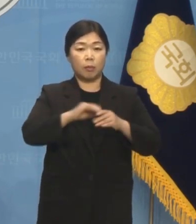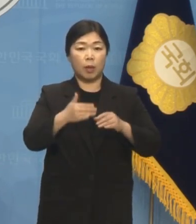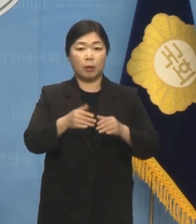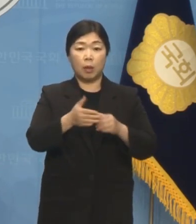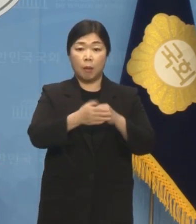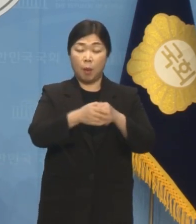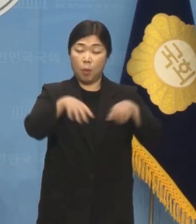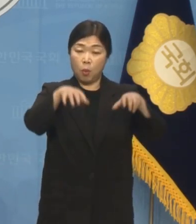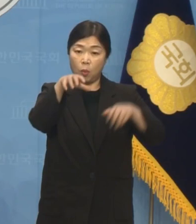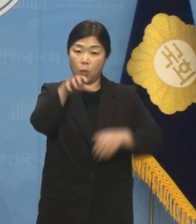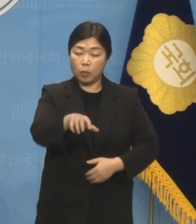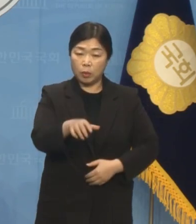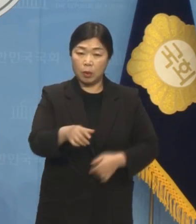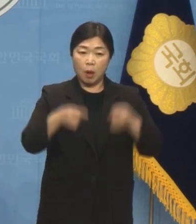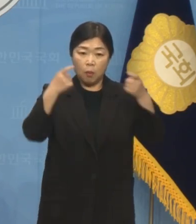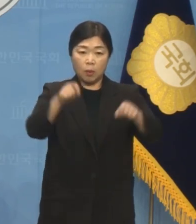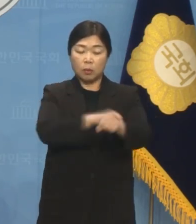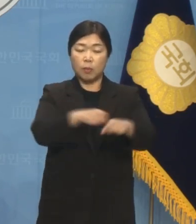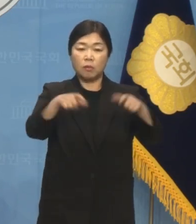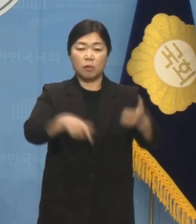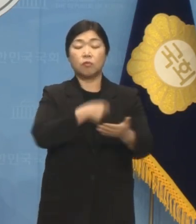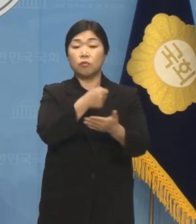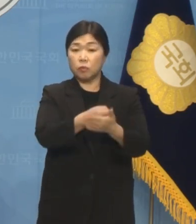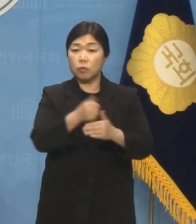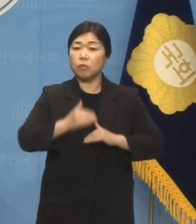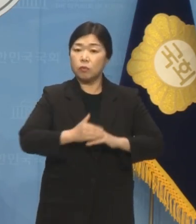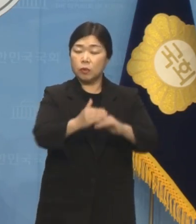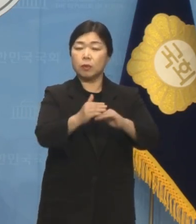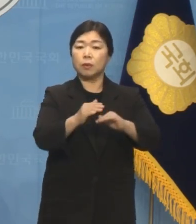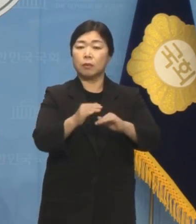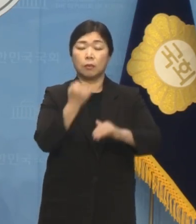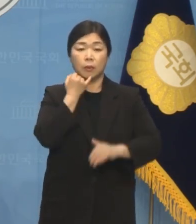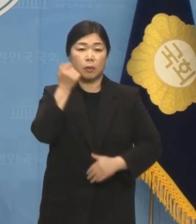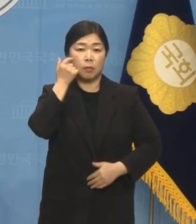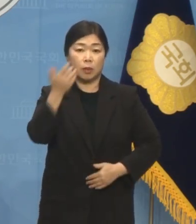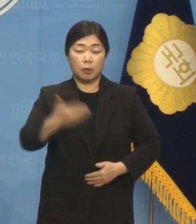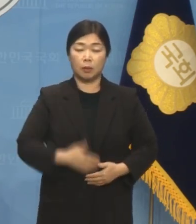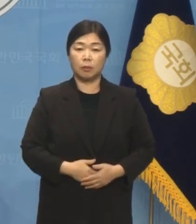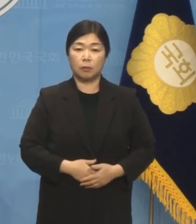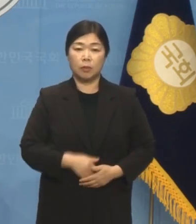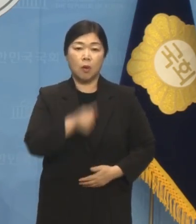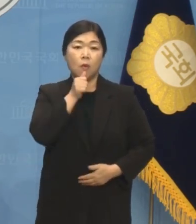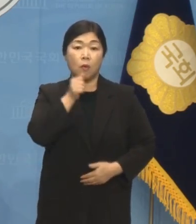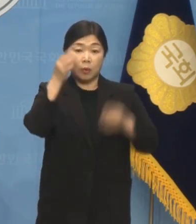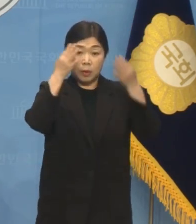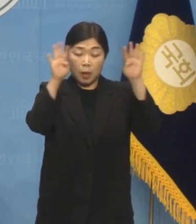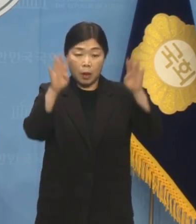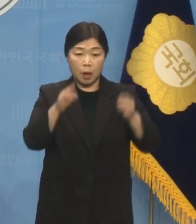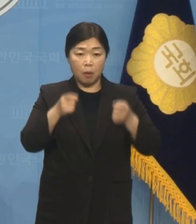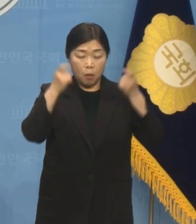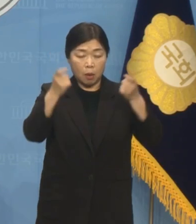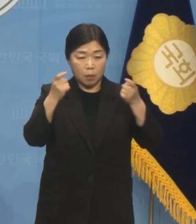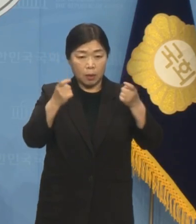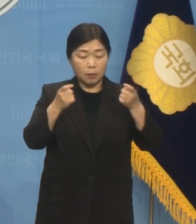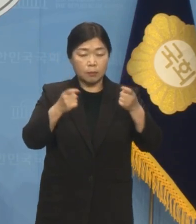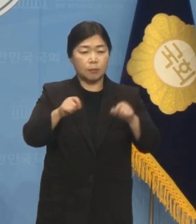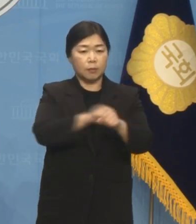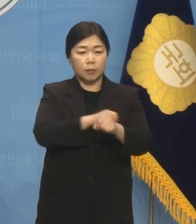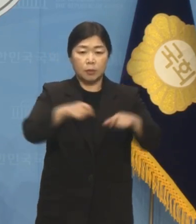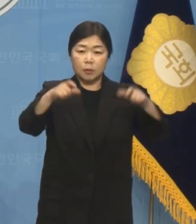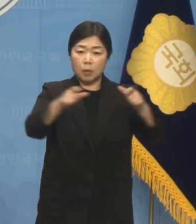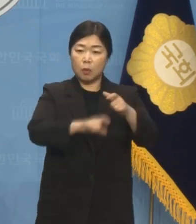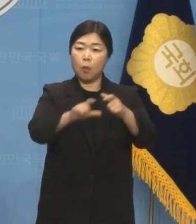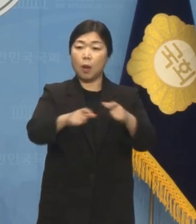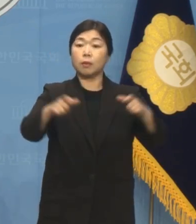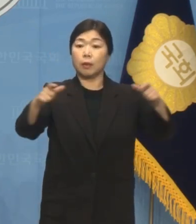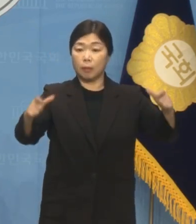이대로 괜찮습니까? 마포구청이 추진하고 있는 홍대 관광특구를 확대하는 과정에서 박강수